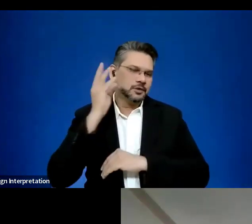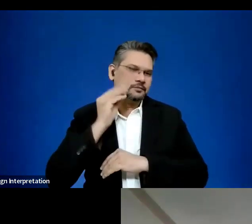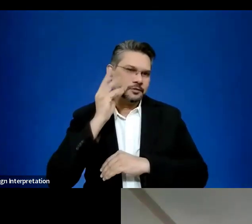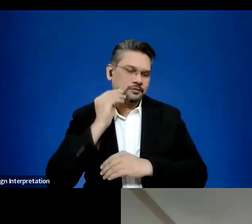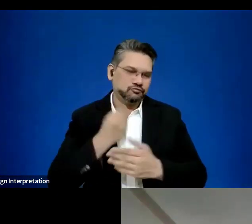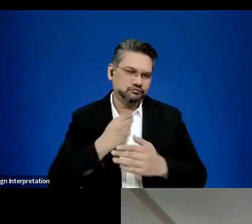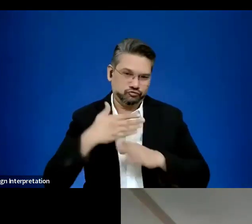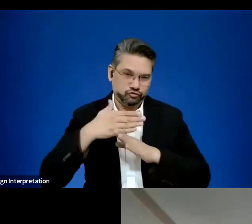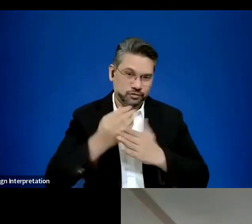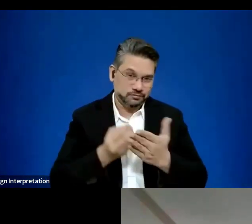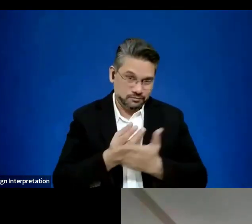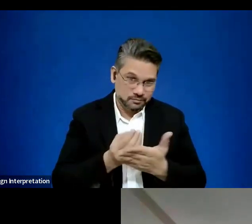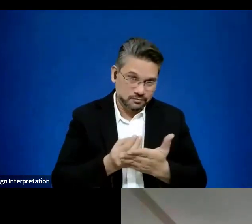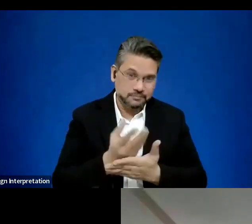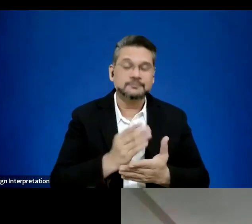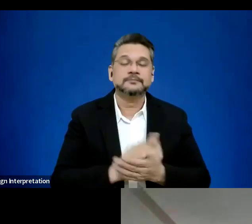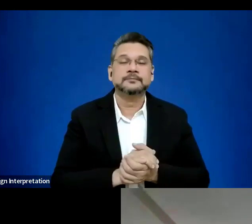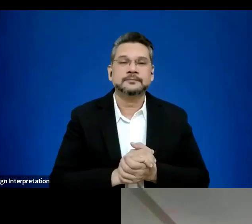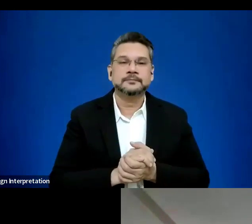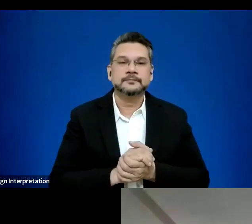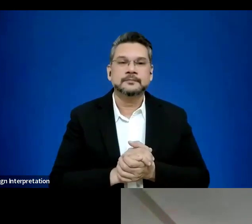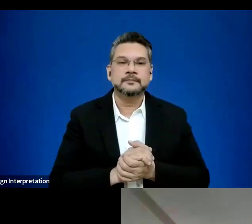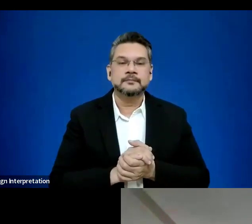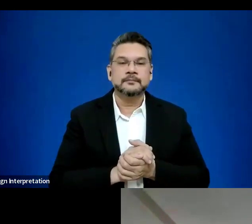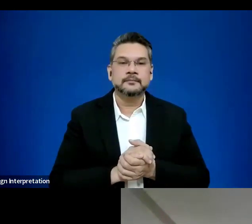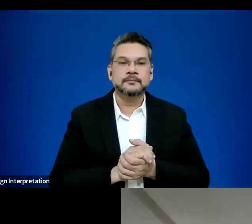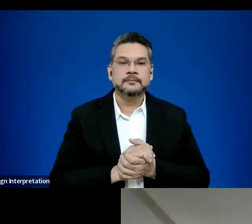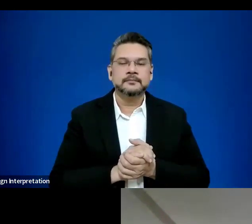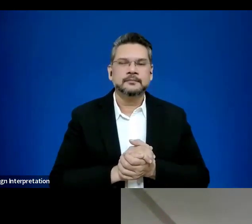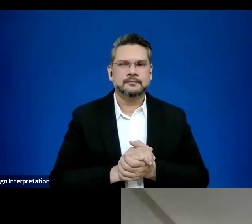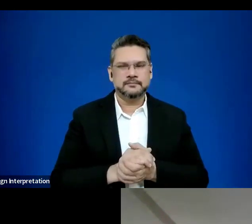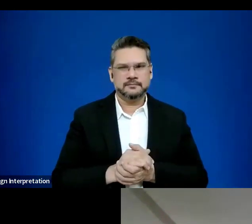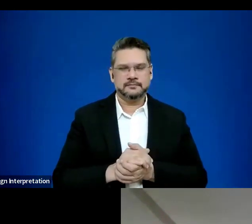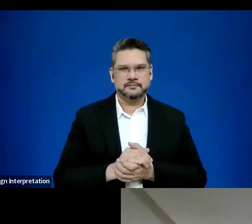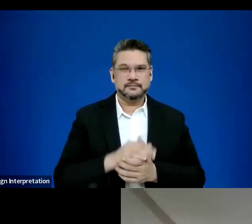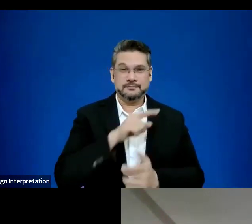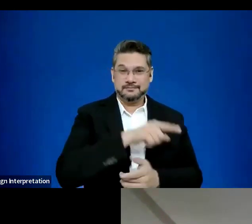我想要跟大家分享一个经验，